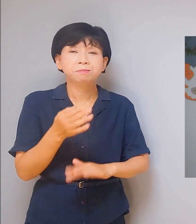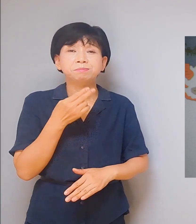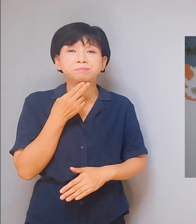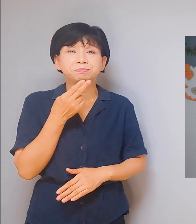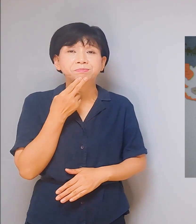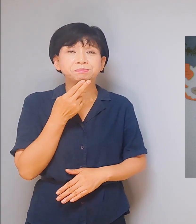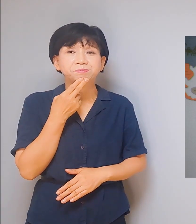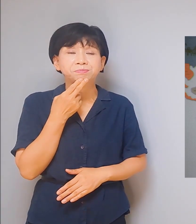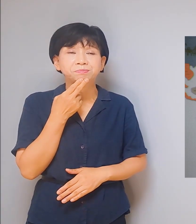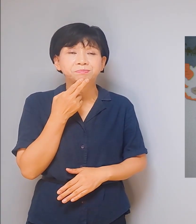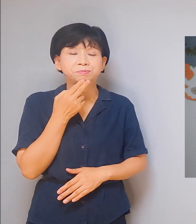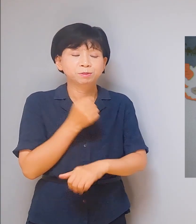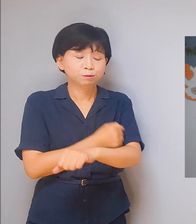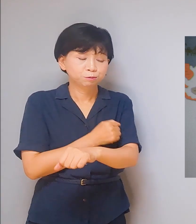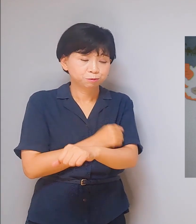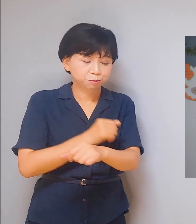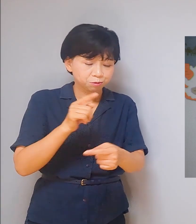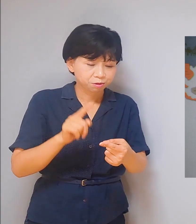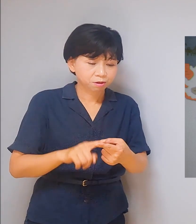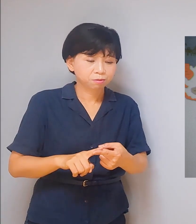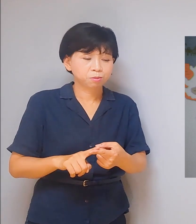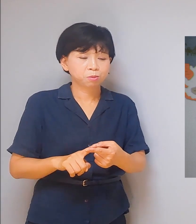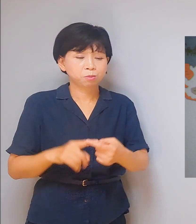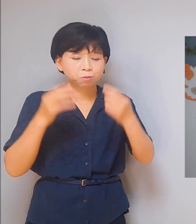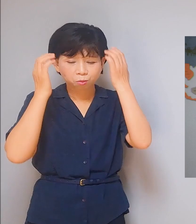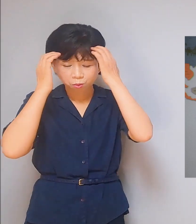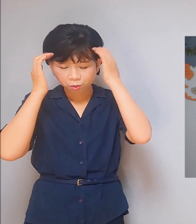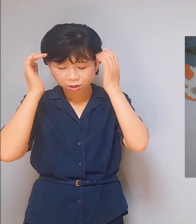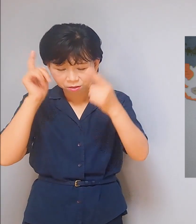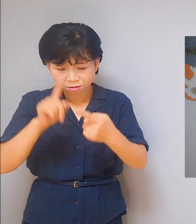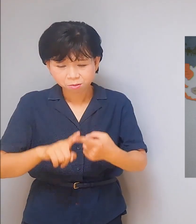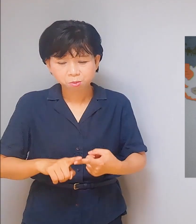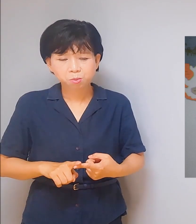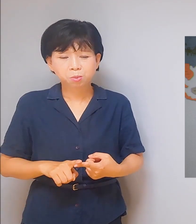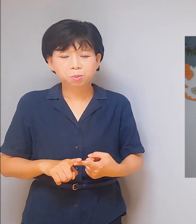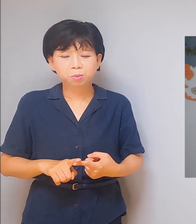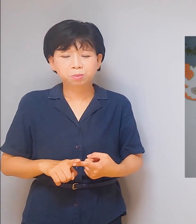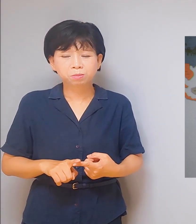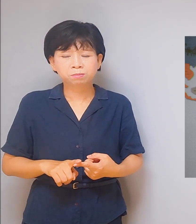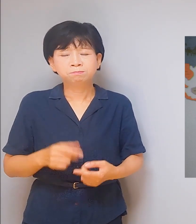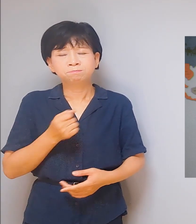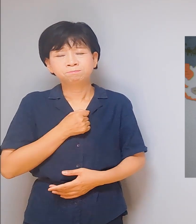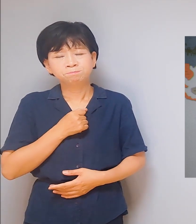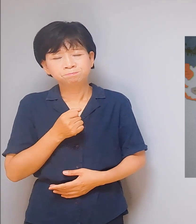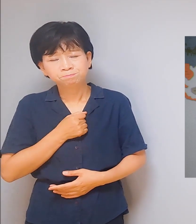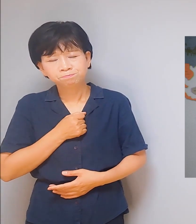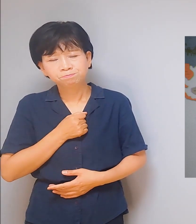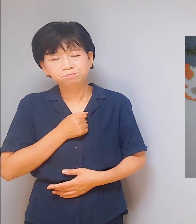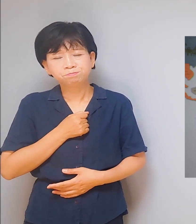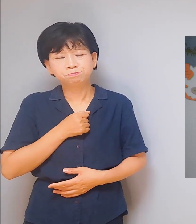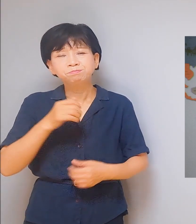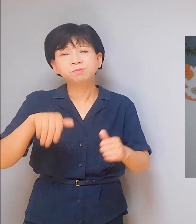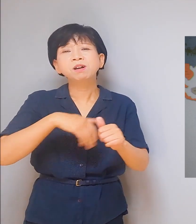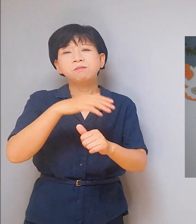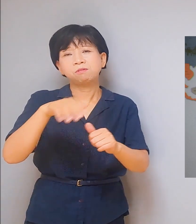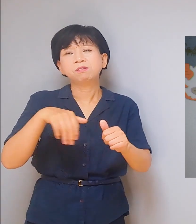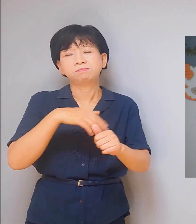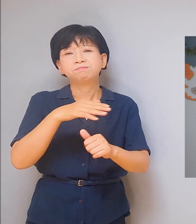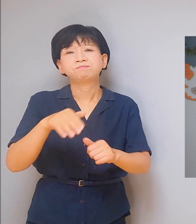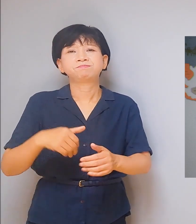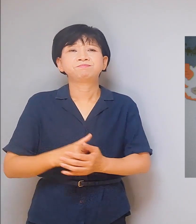있어요. 수고는 수고대로 하고 고난은 고난대로 당하고 참 답답할 노릇일 수